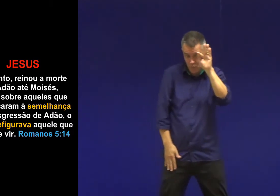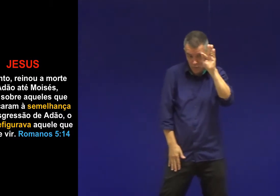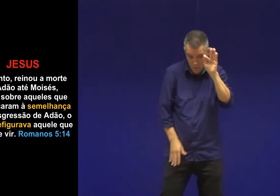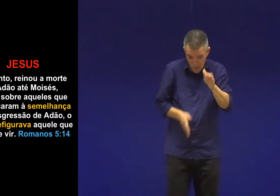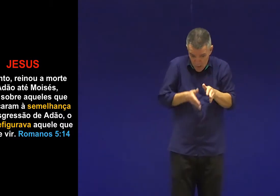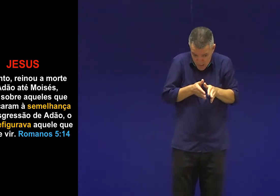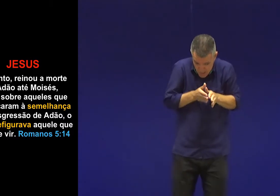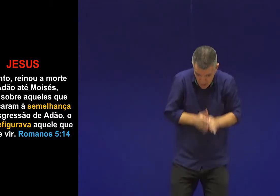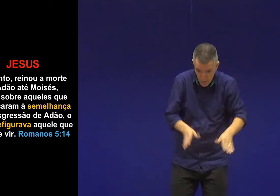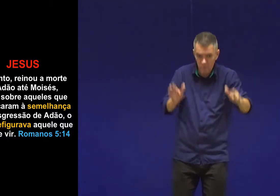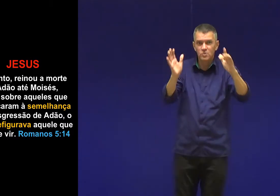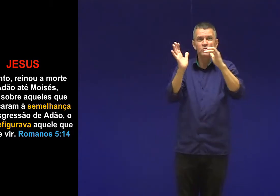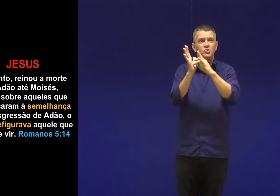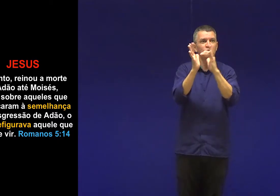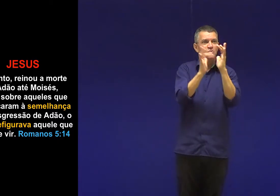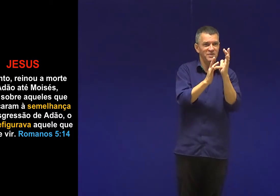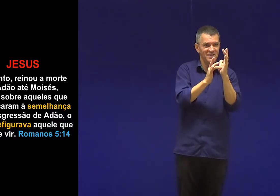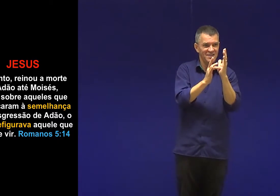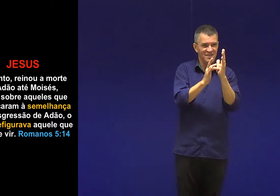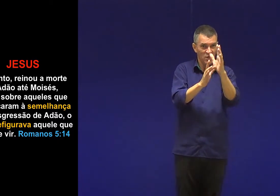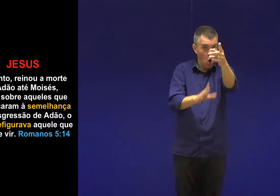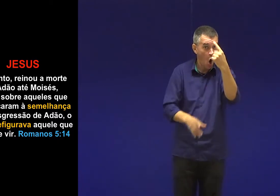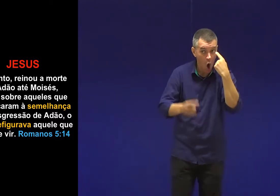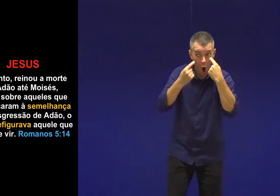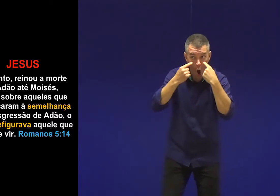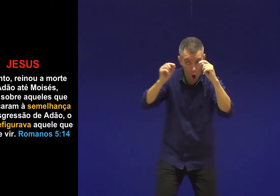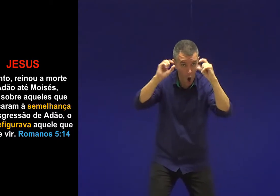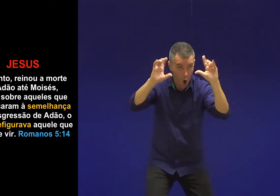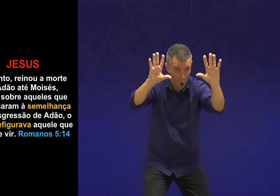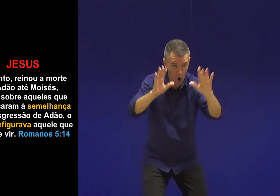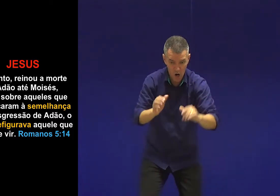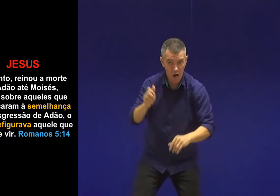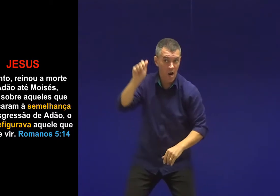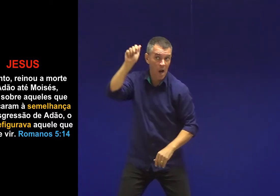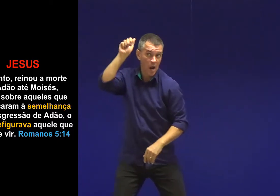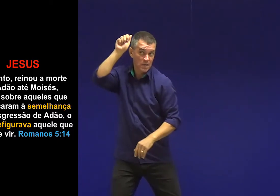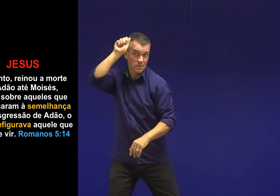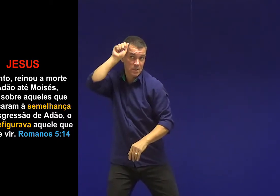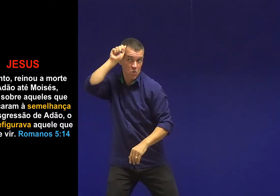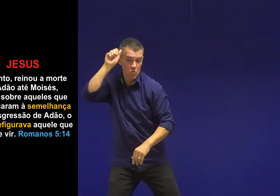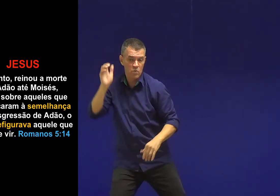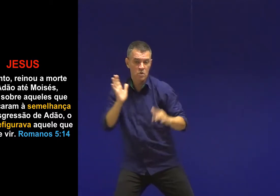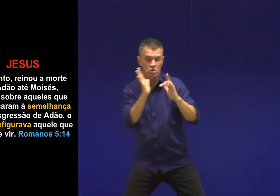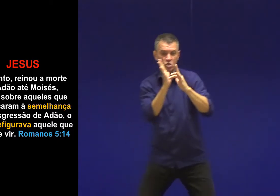Passou um tempinho, aí então nasceu Jesus. Passou um tempo meio grande, mas aí nasceu Jesus.